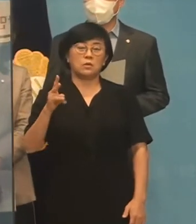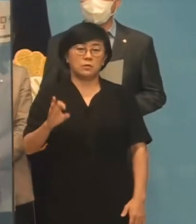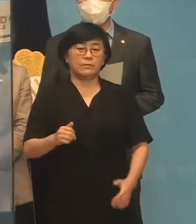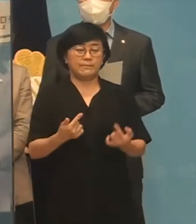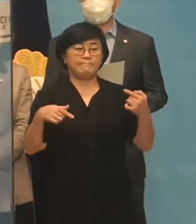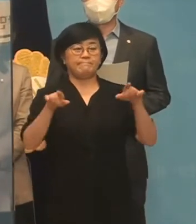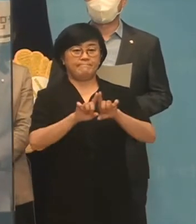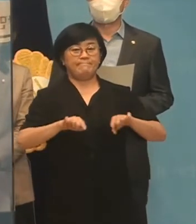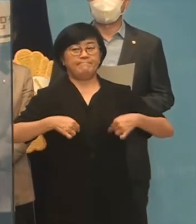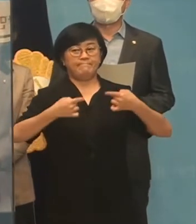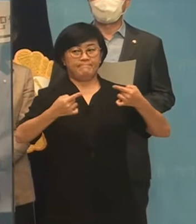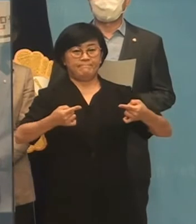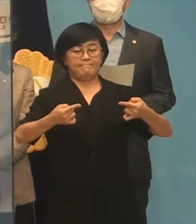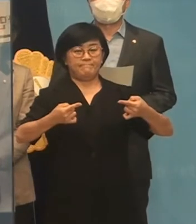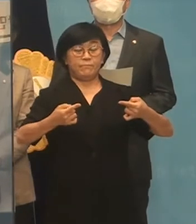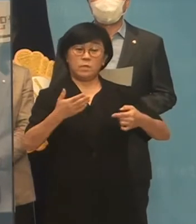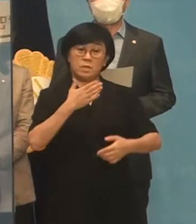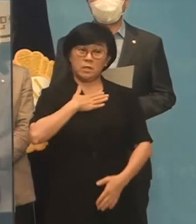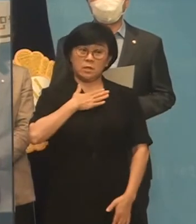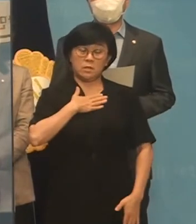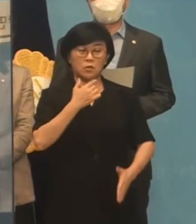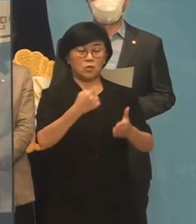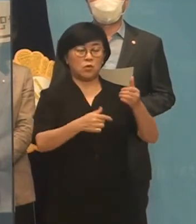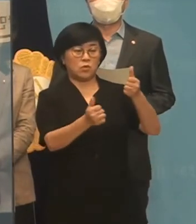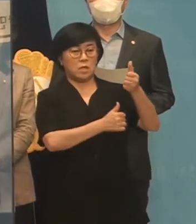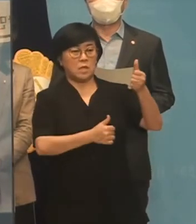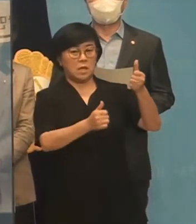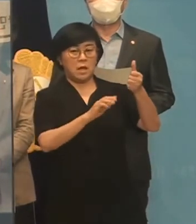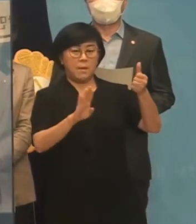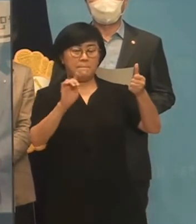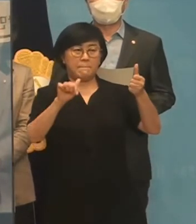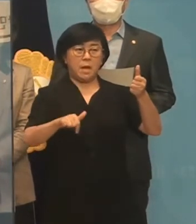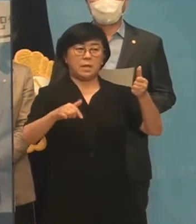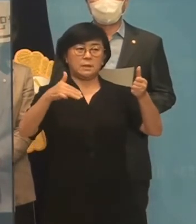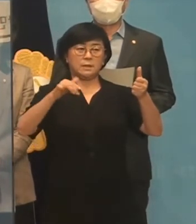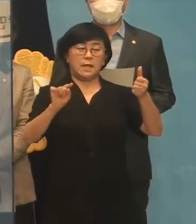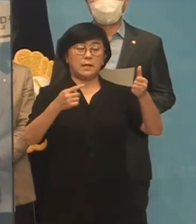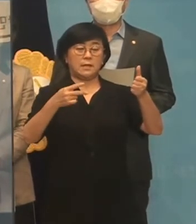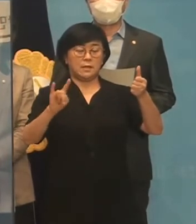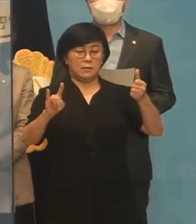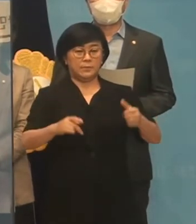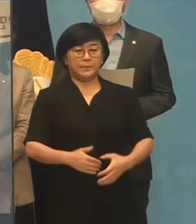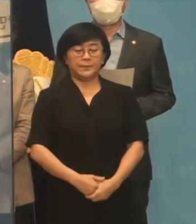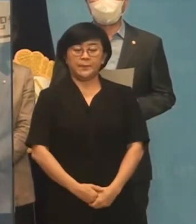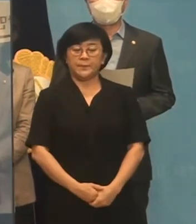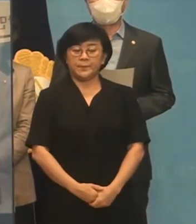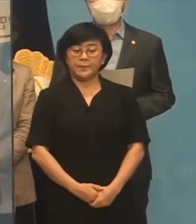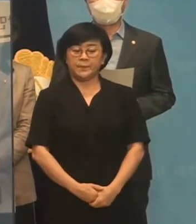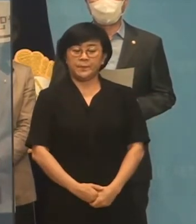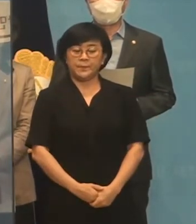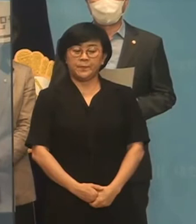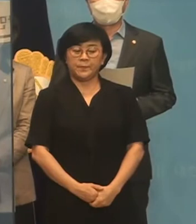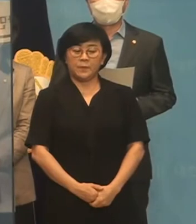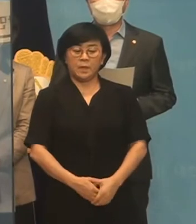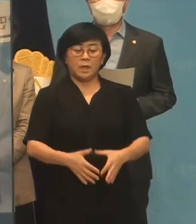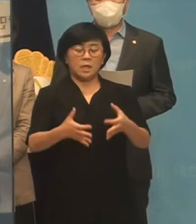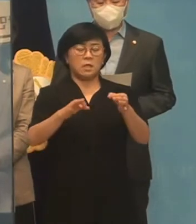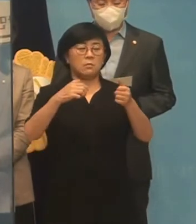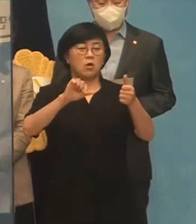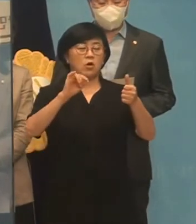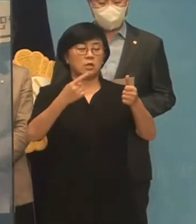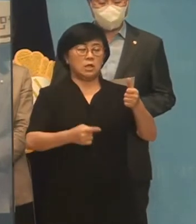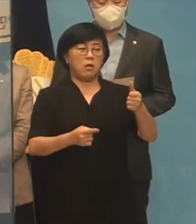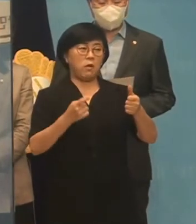함께하고 있습니다. 사회를 보는 저는 교육위의 간사인 박찬대 의원입니다. 그럼 먼저 김건희 씨의